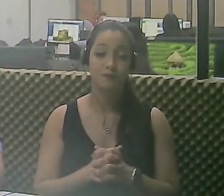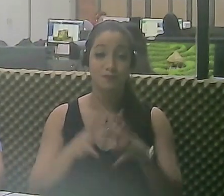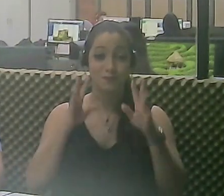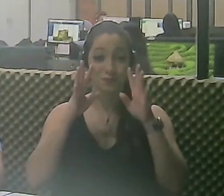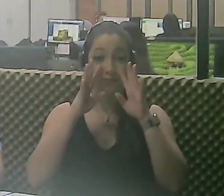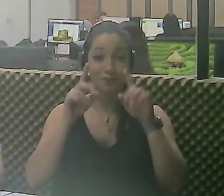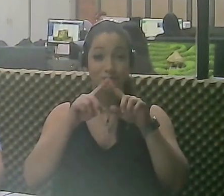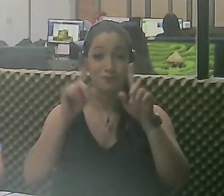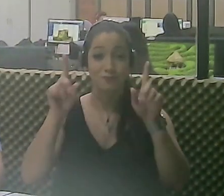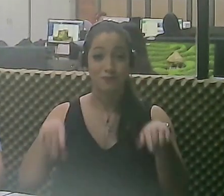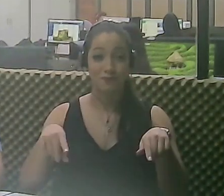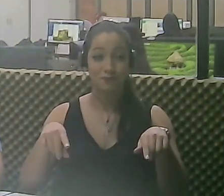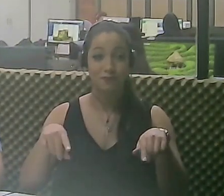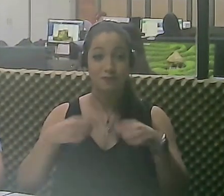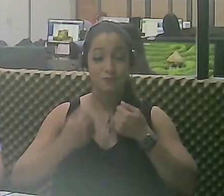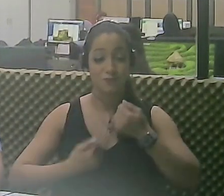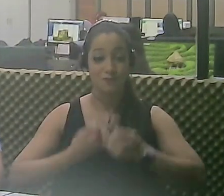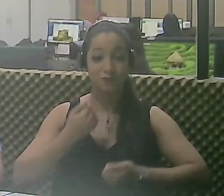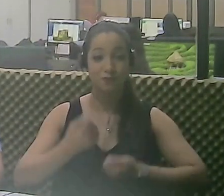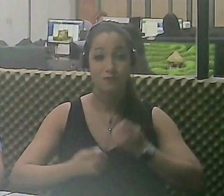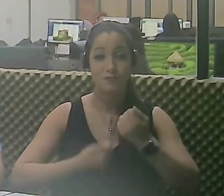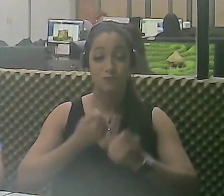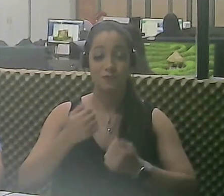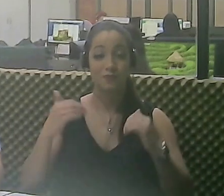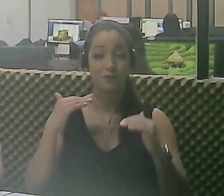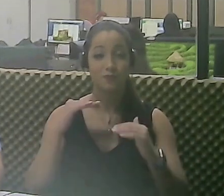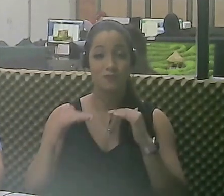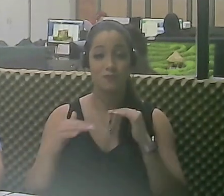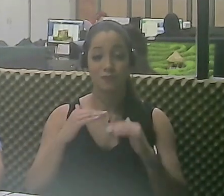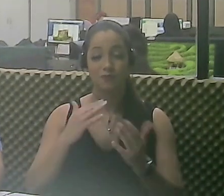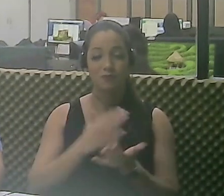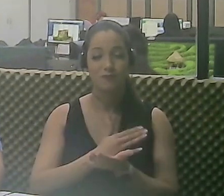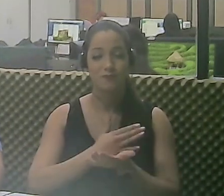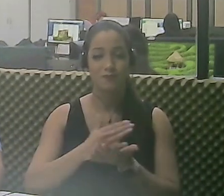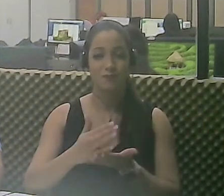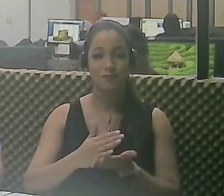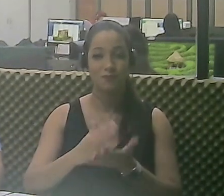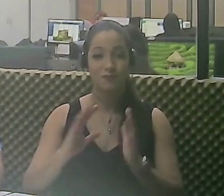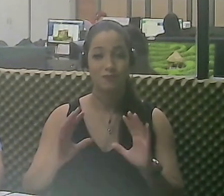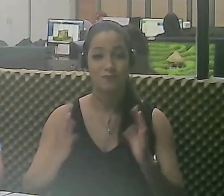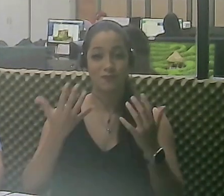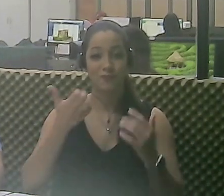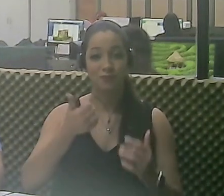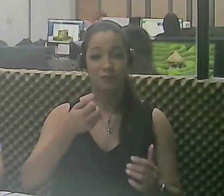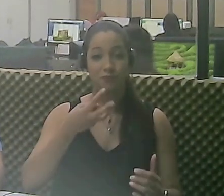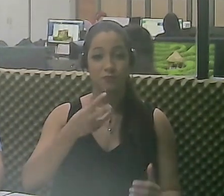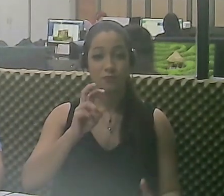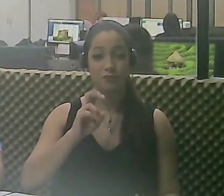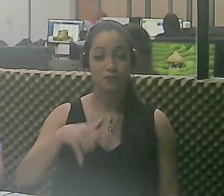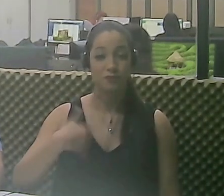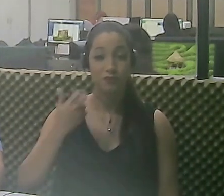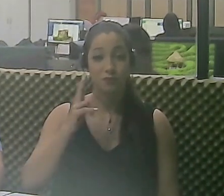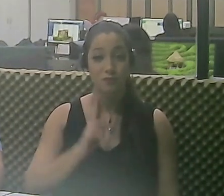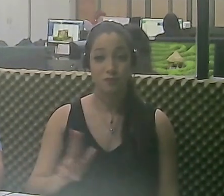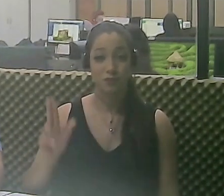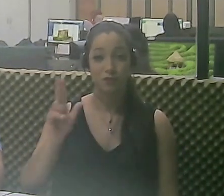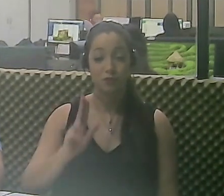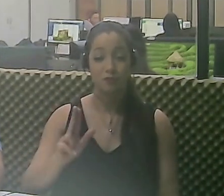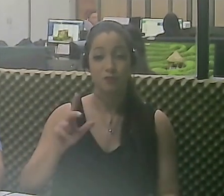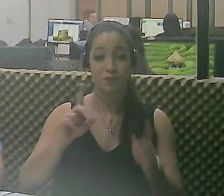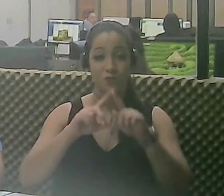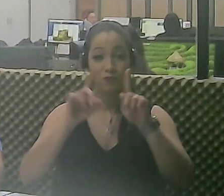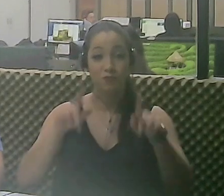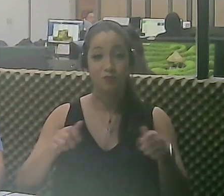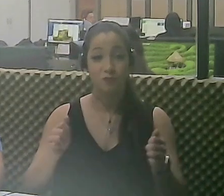Atenção, servidor! Caminhada do Servidor em Movimento está chegando. Para celebrar os 135 anos de Uberlândia com os